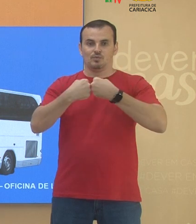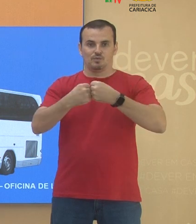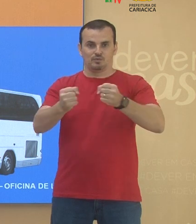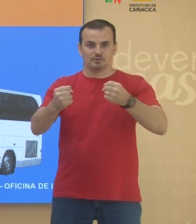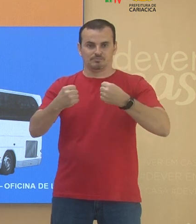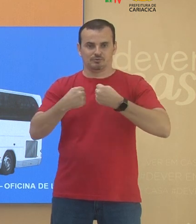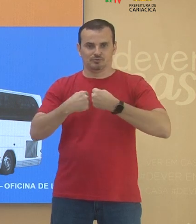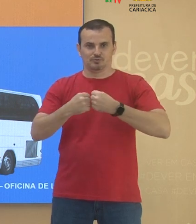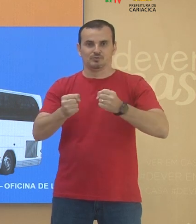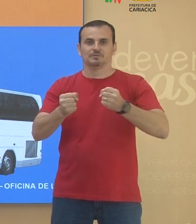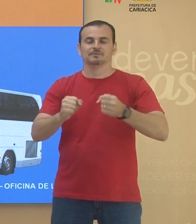Ônibus.